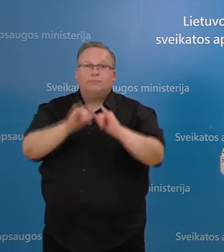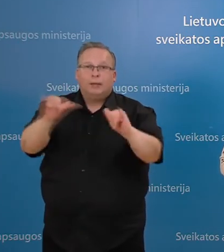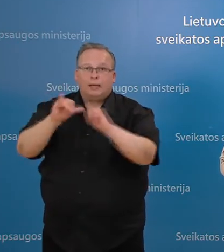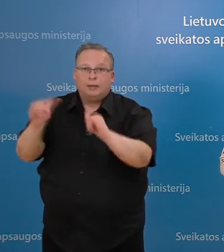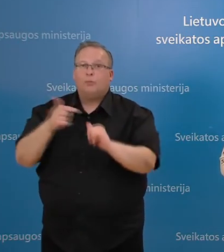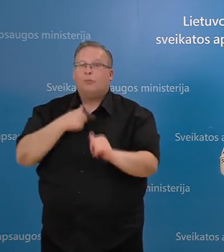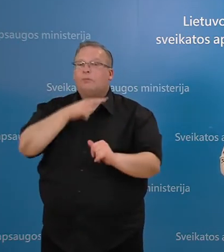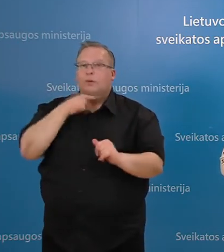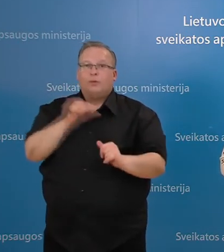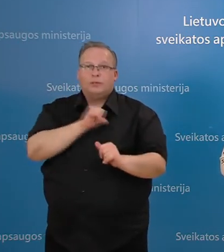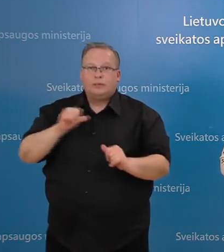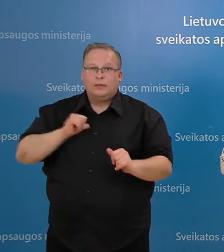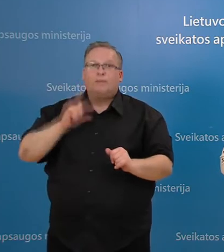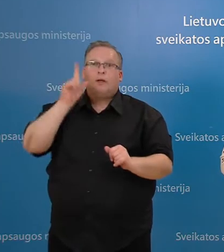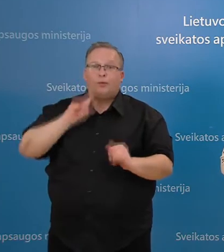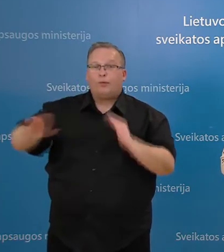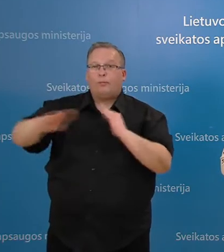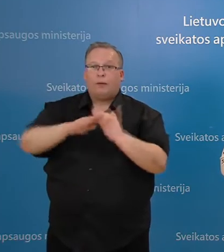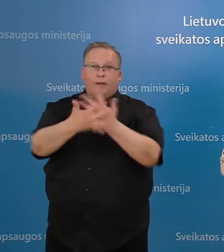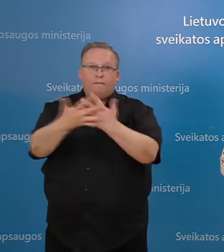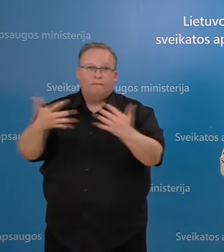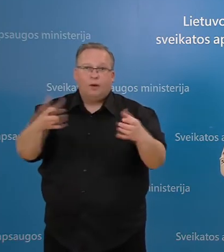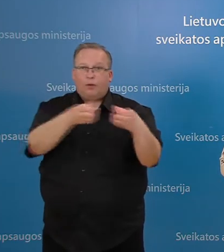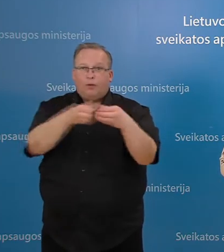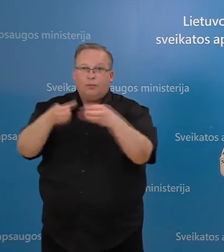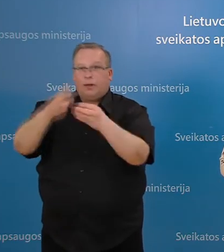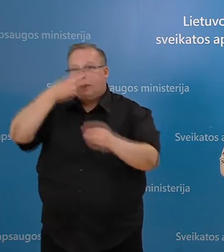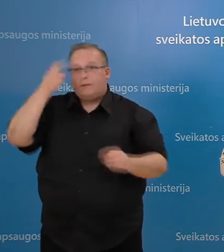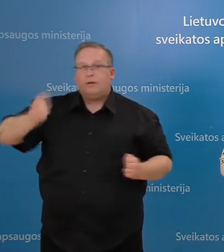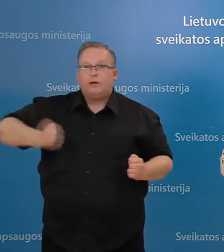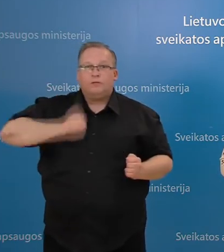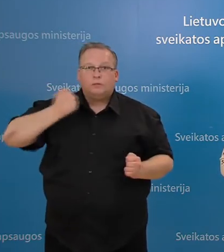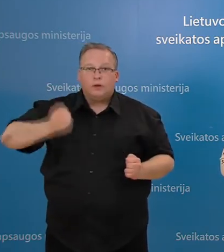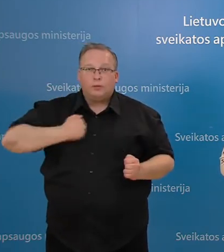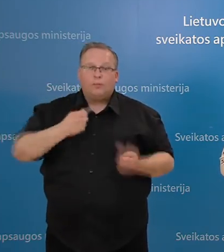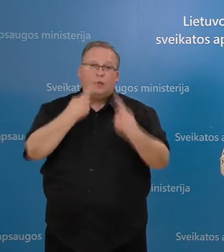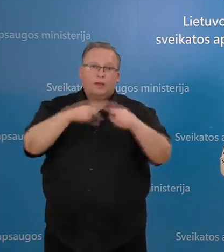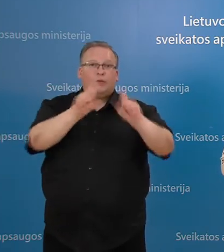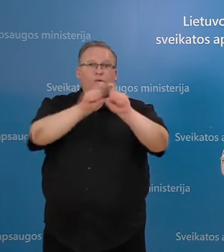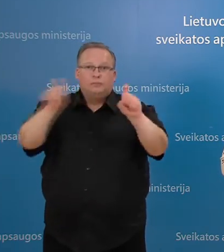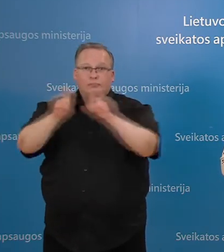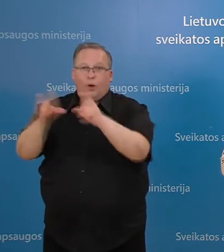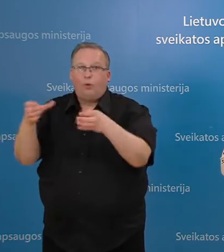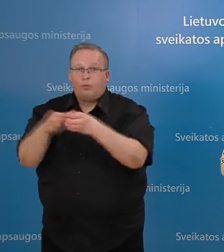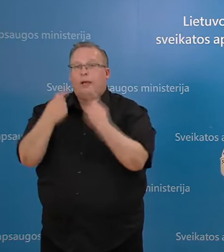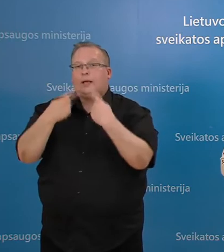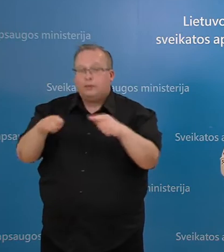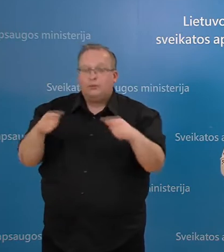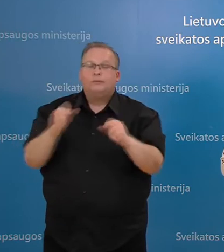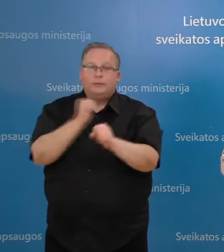daug savanorių iš įvairių organizacijų, Lietuvos kariuomenė, kitos institucijos, tam tikrus darbus padeda